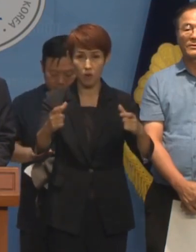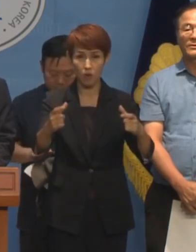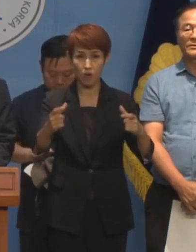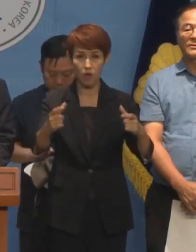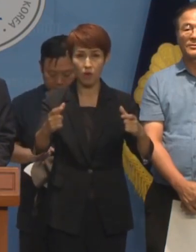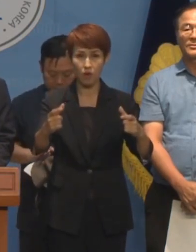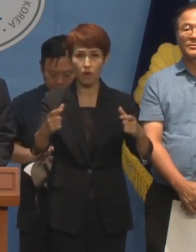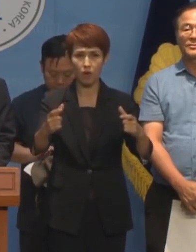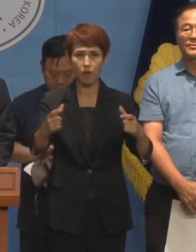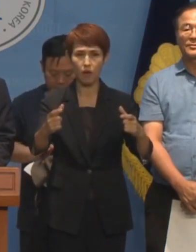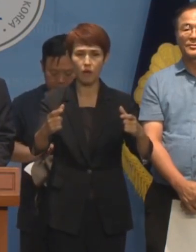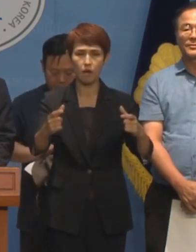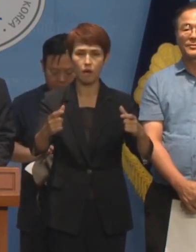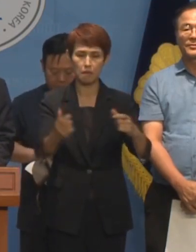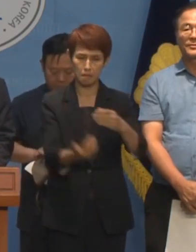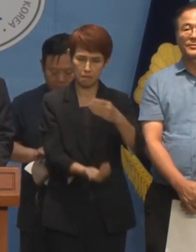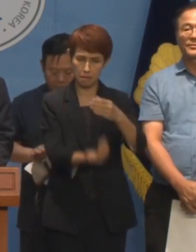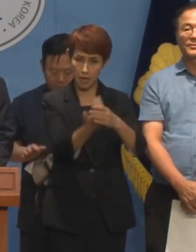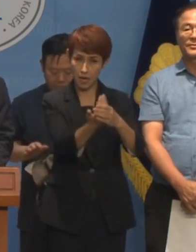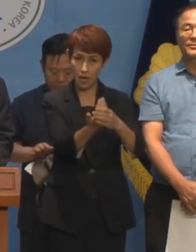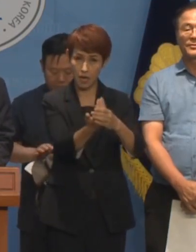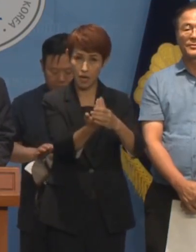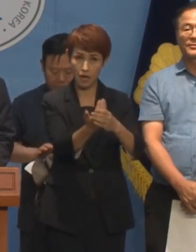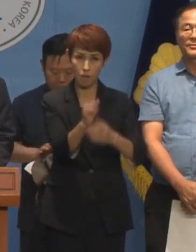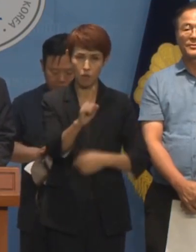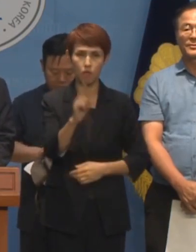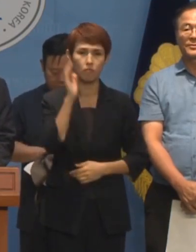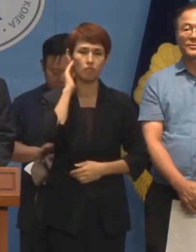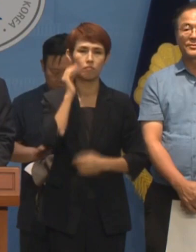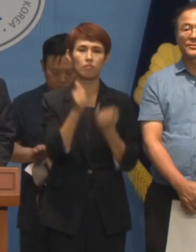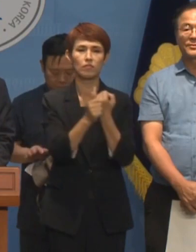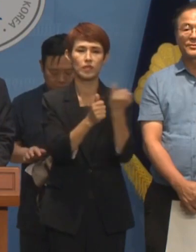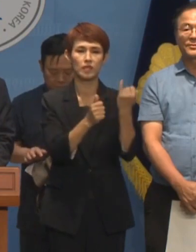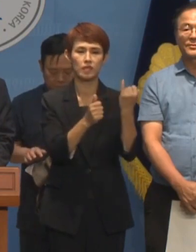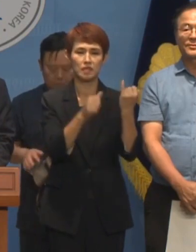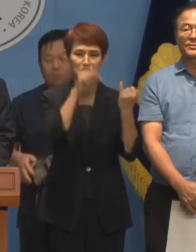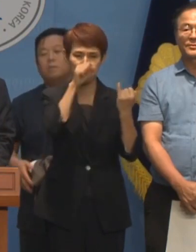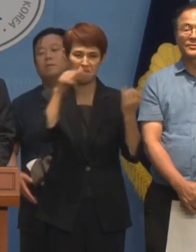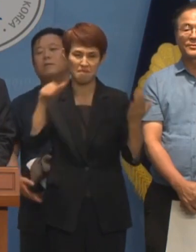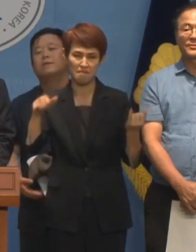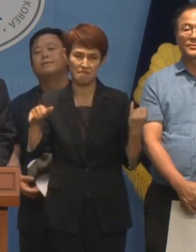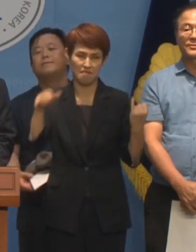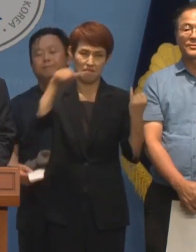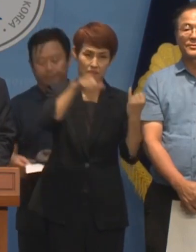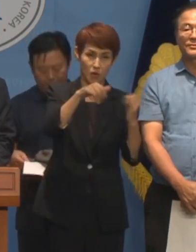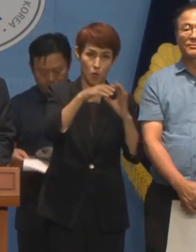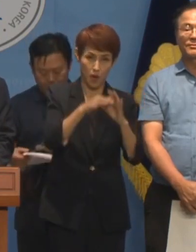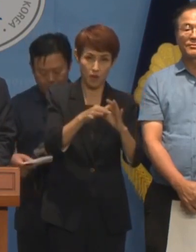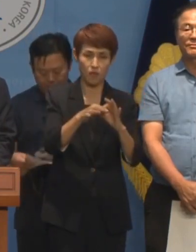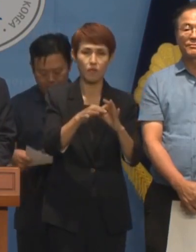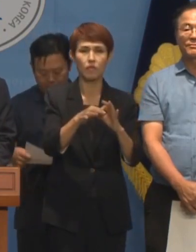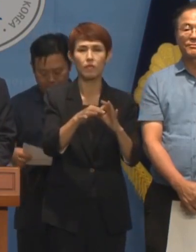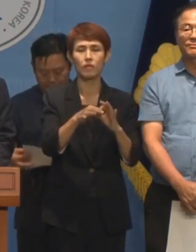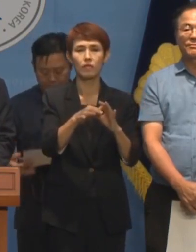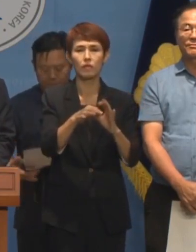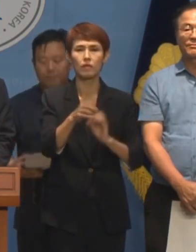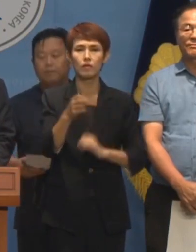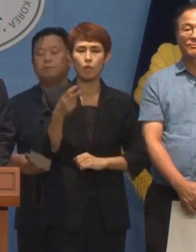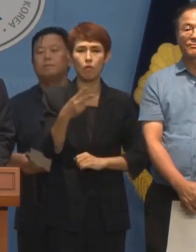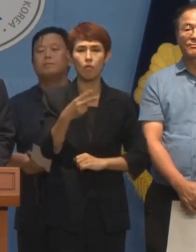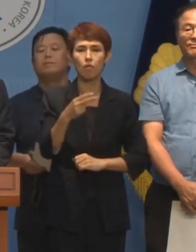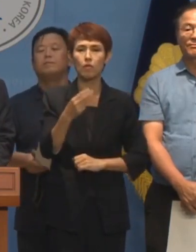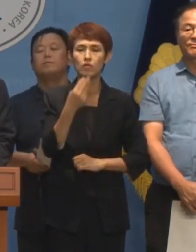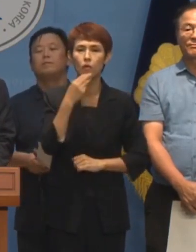자행되고 있는 일련의 이 사태들은 김건희 여사의 명품백 수수를 제보하고 그리고 서울 양평